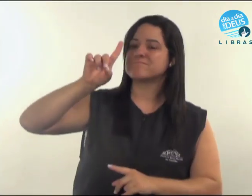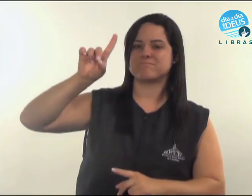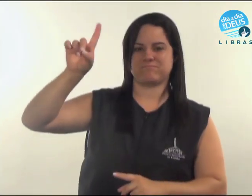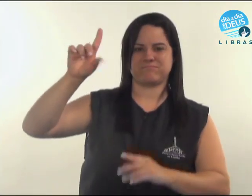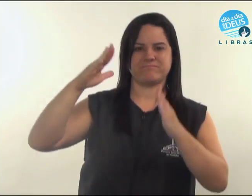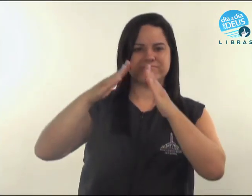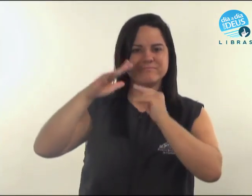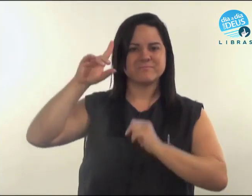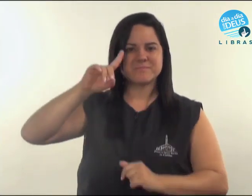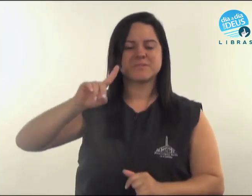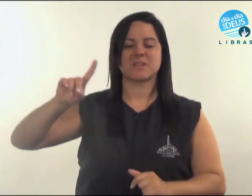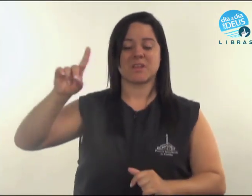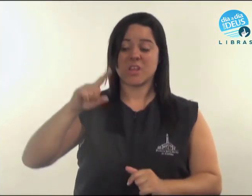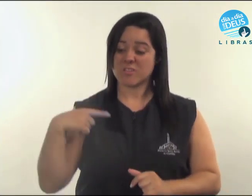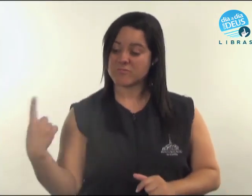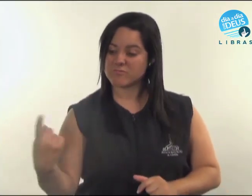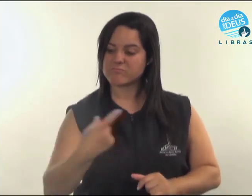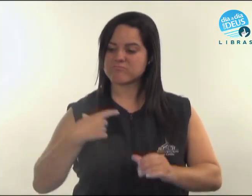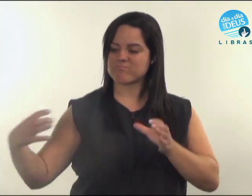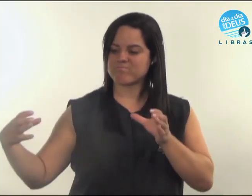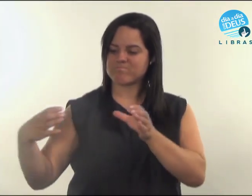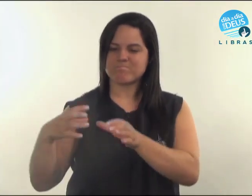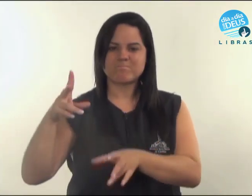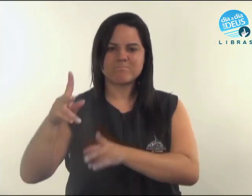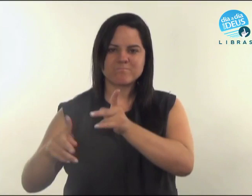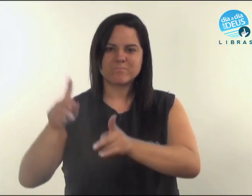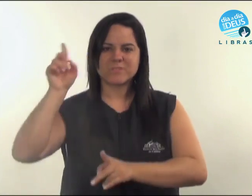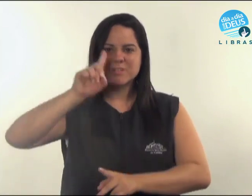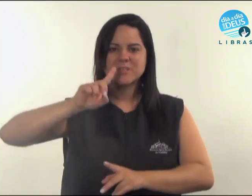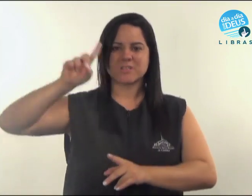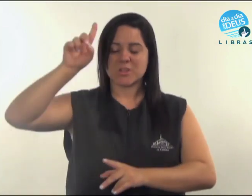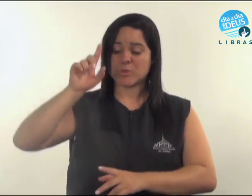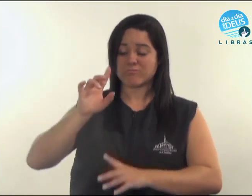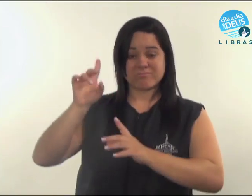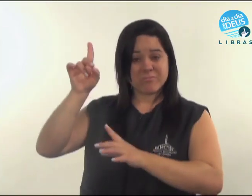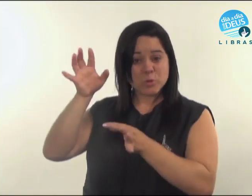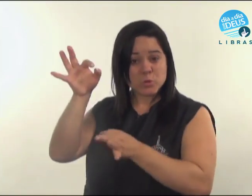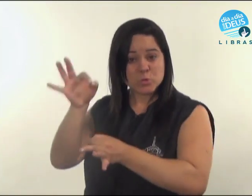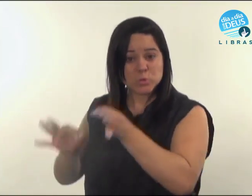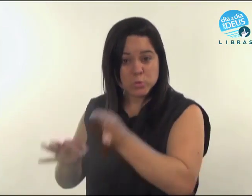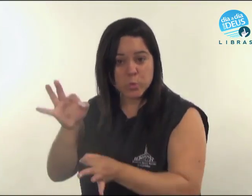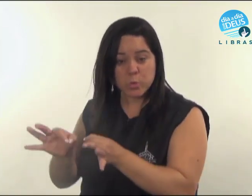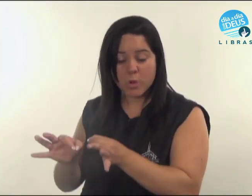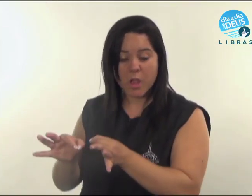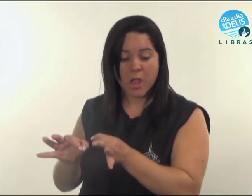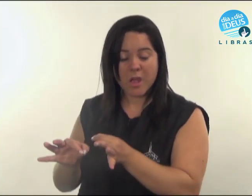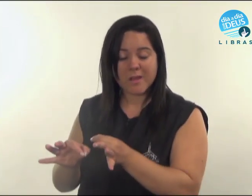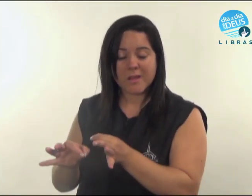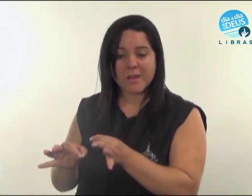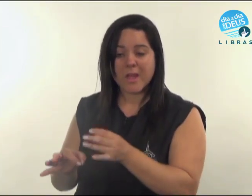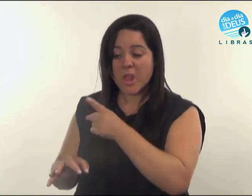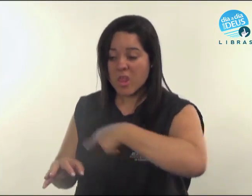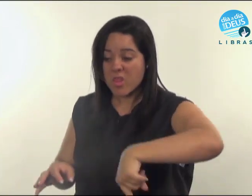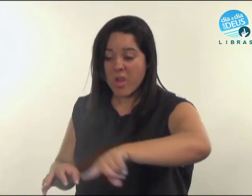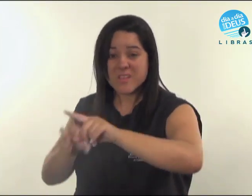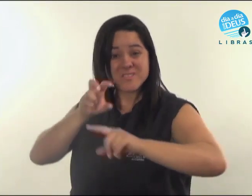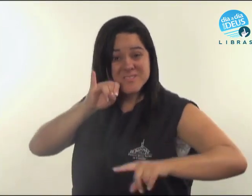vem por nós, qual será o fim daqueles que não obedecem ao Evangelho de Deus? O que a Bíblia está dizendo é o seguinte: